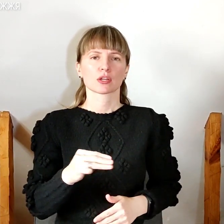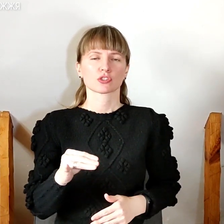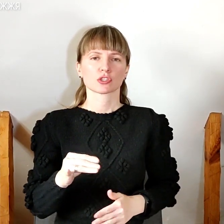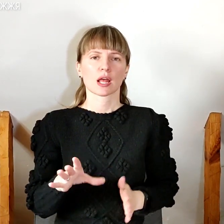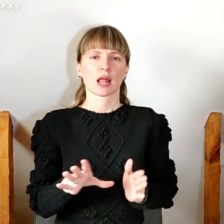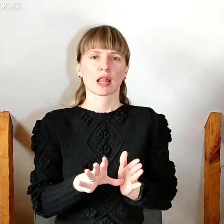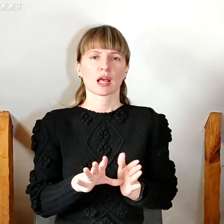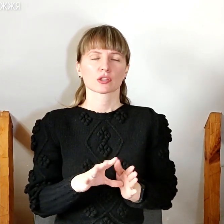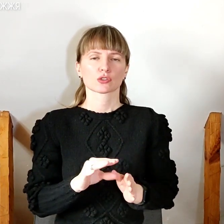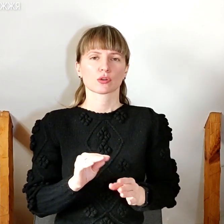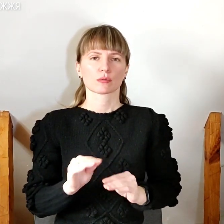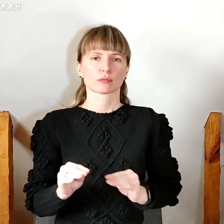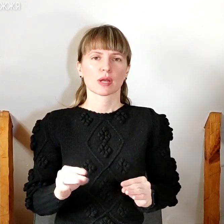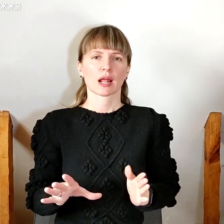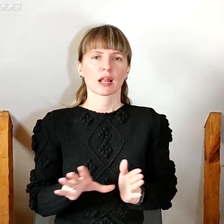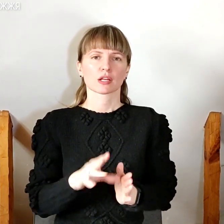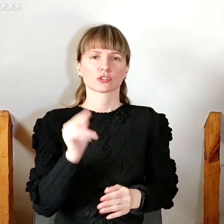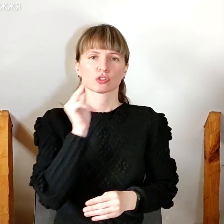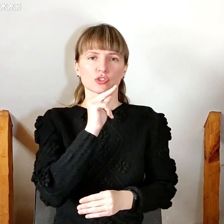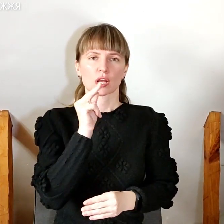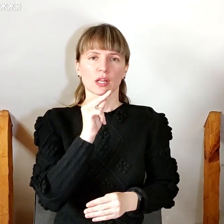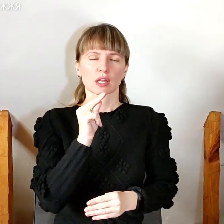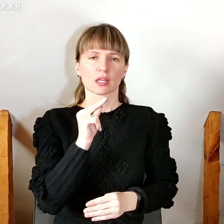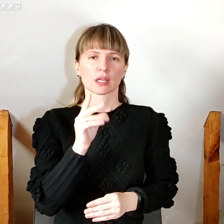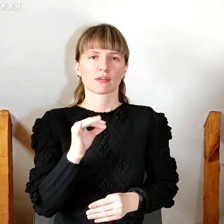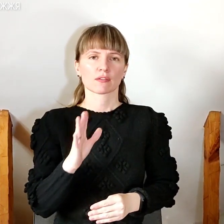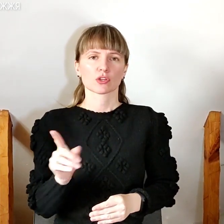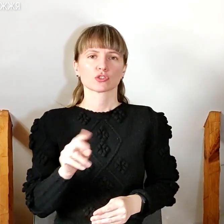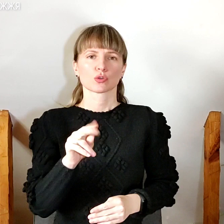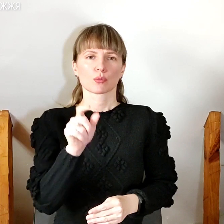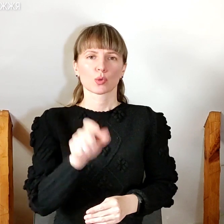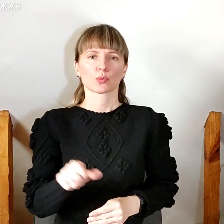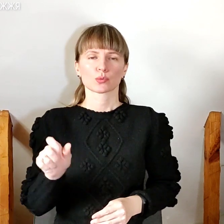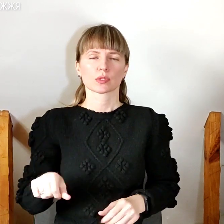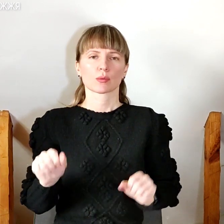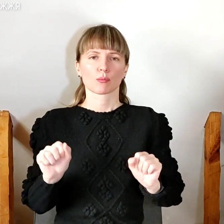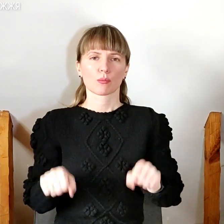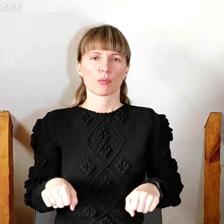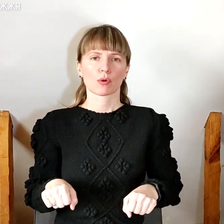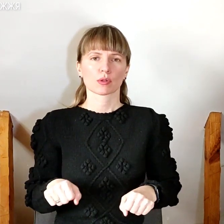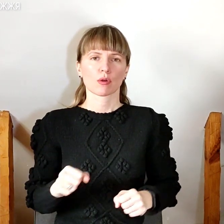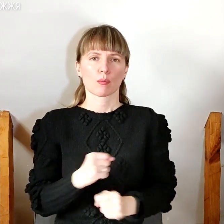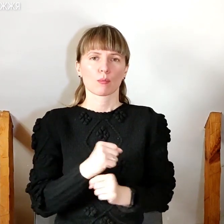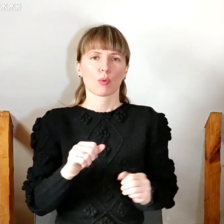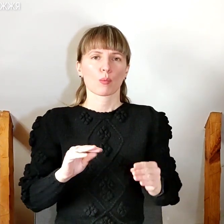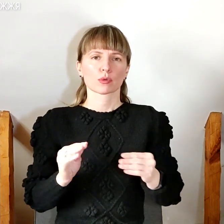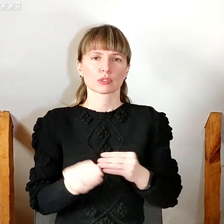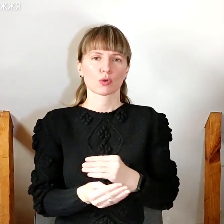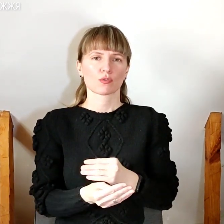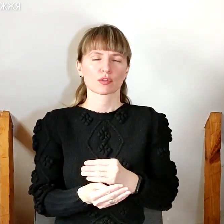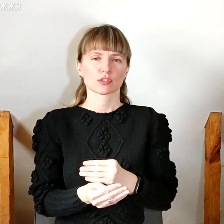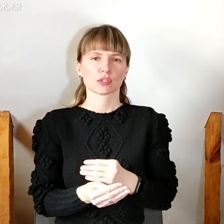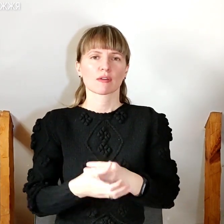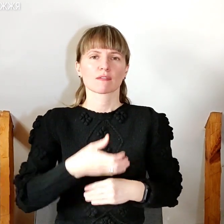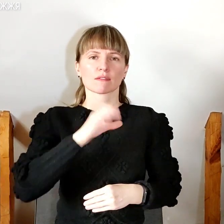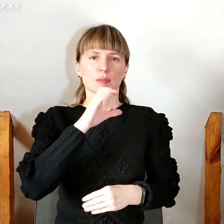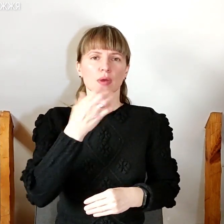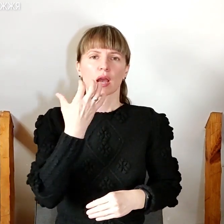електроапаратури, електрочайників, щоб люди могли у бомбосховищах випити гарячого чаю,